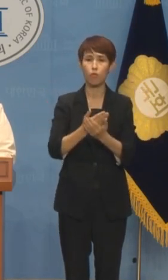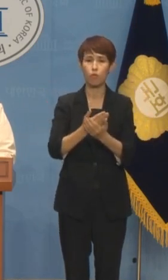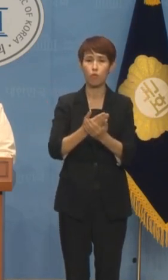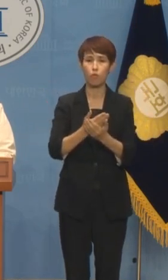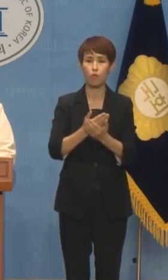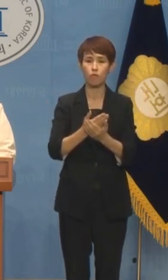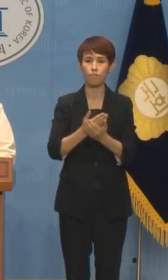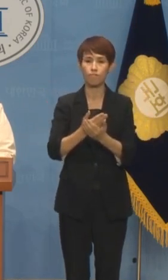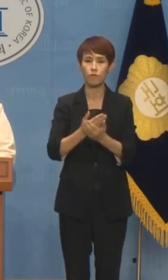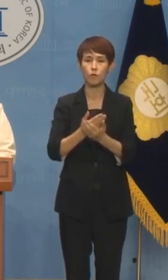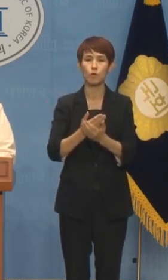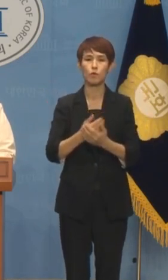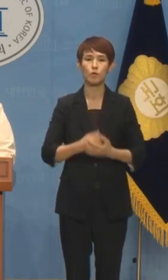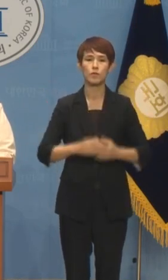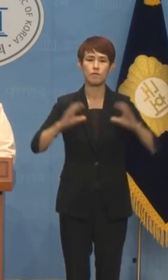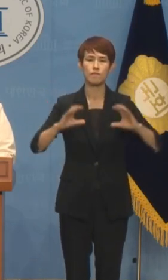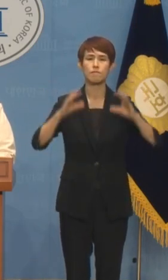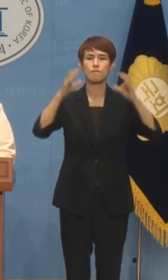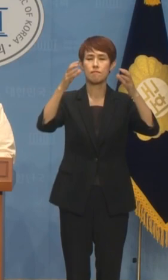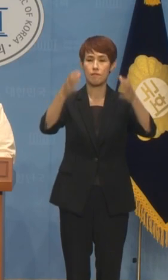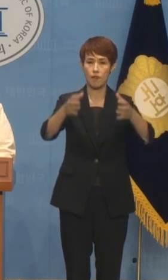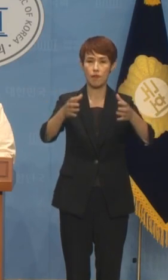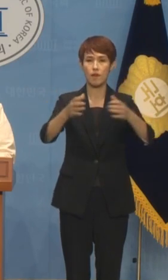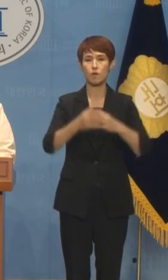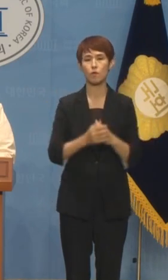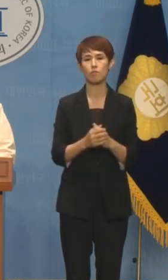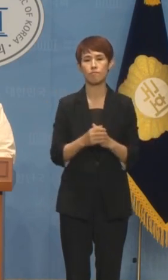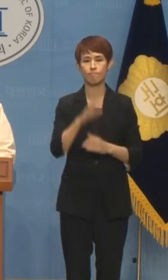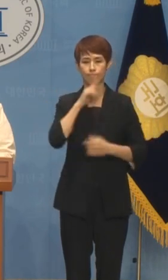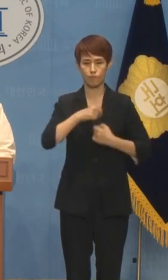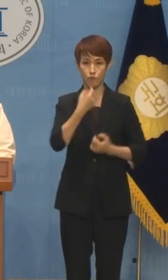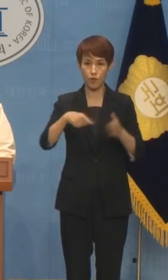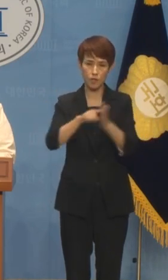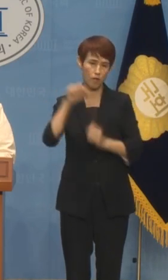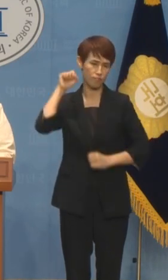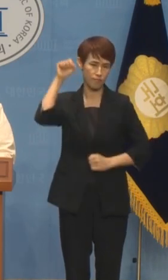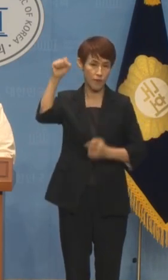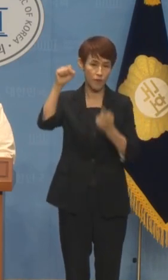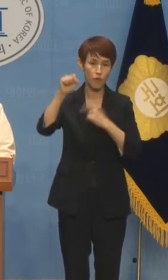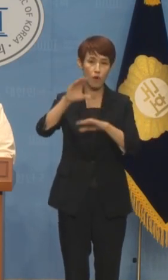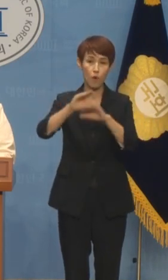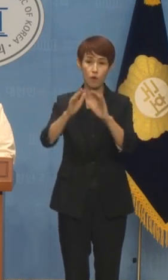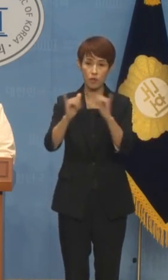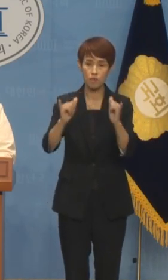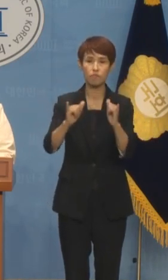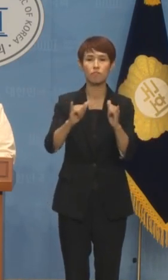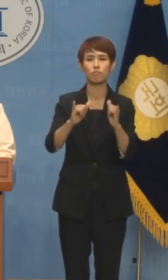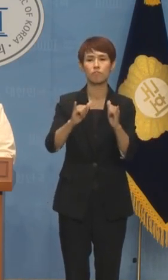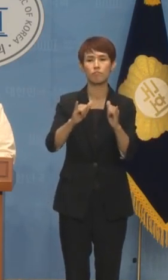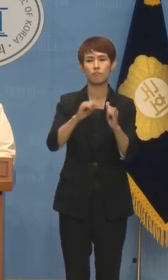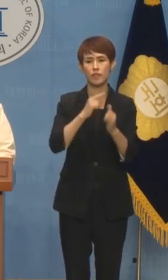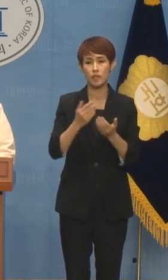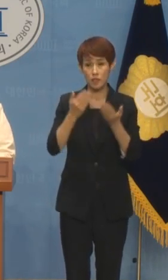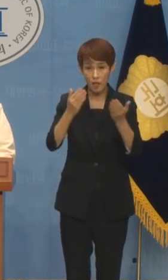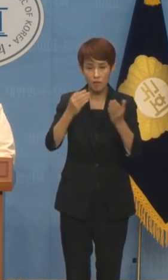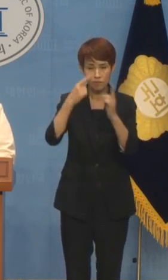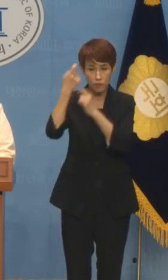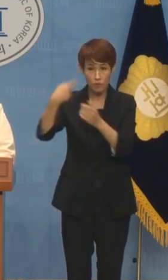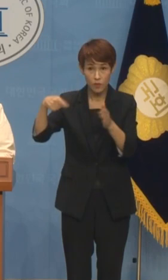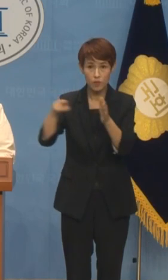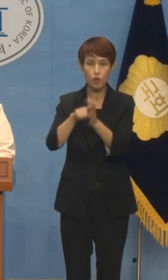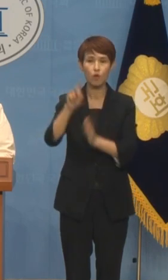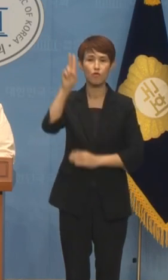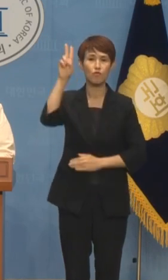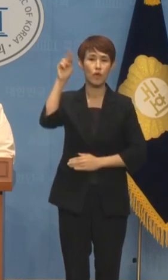강조하고 전 세계적으로 진실을 위해 투쟁한 언론인들의 희생을 기리기 위해 유엔에서